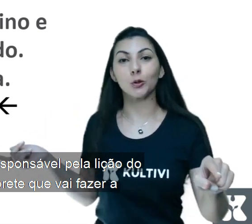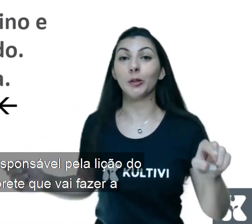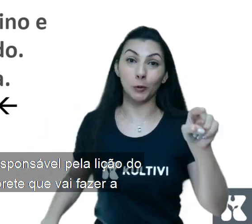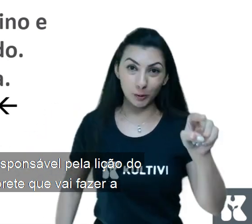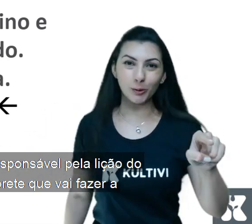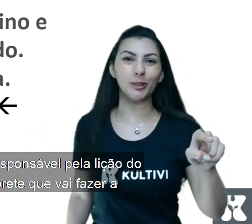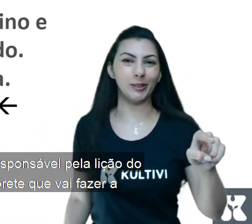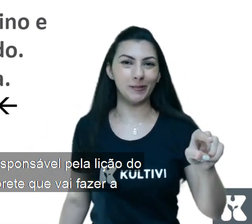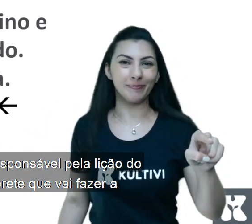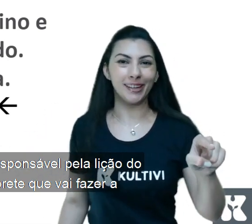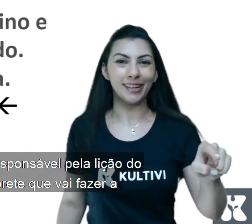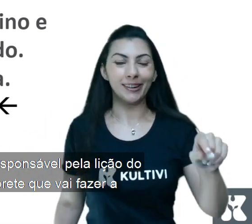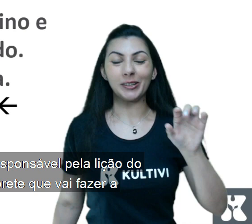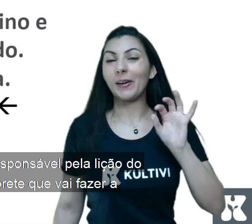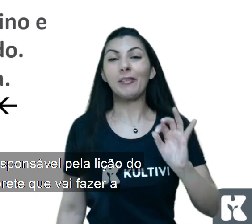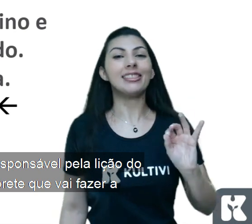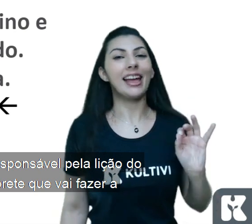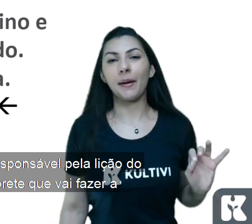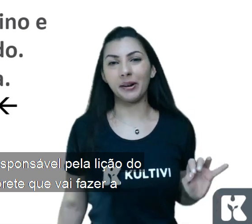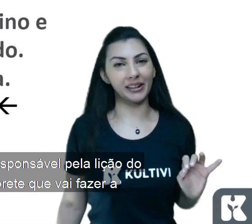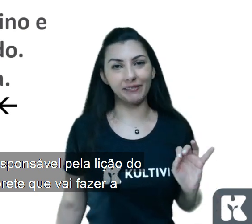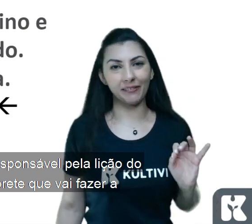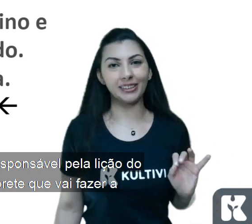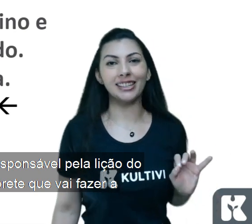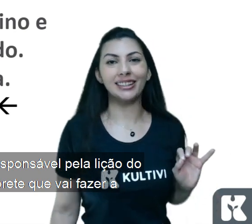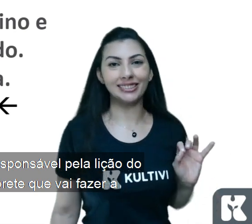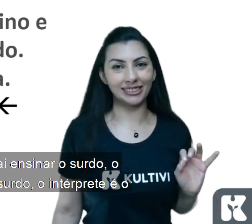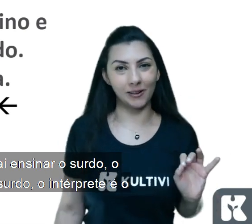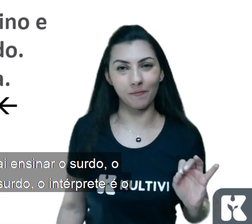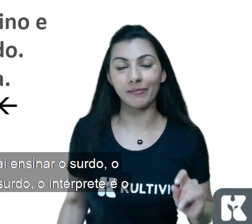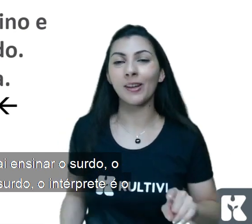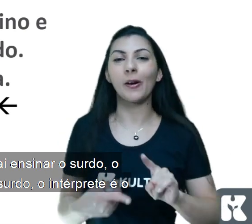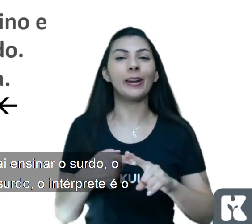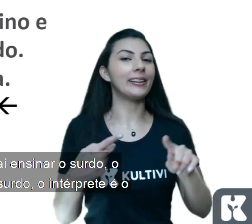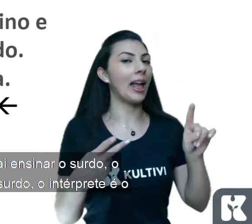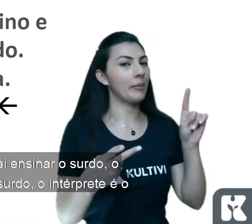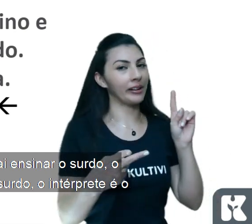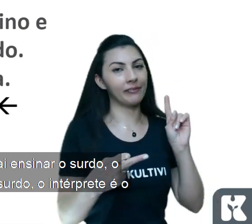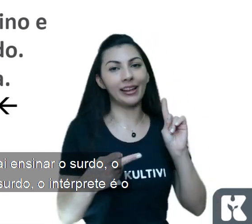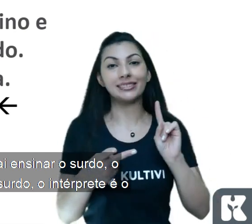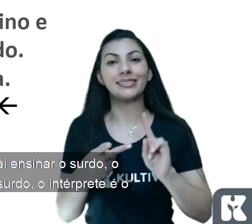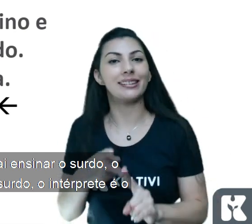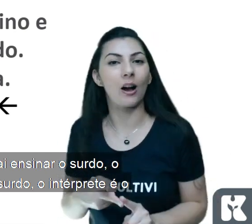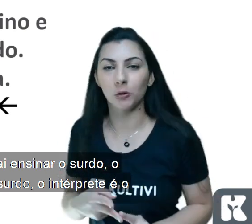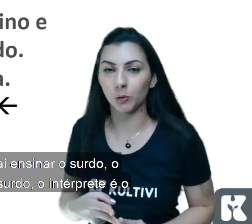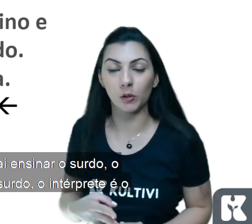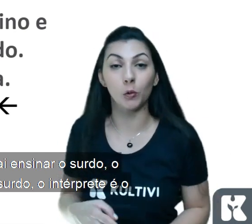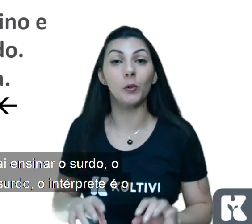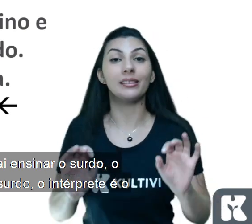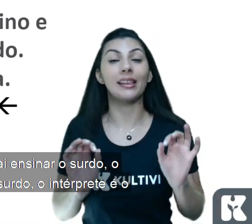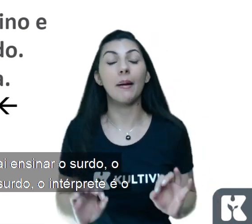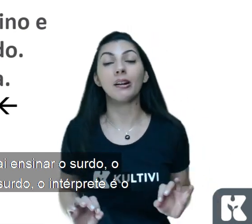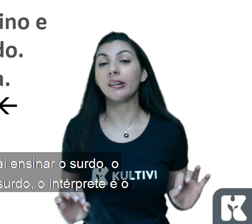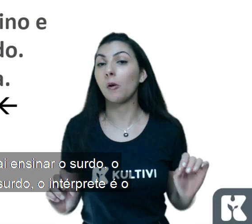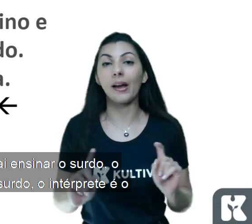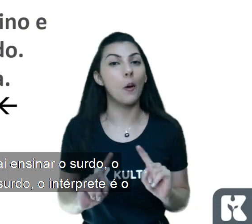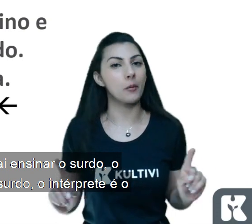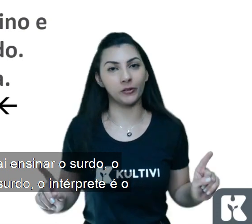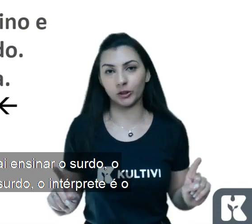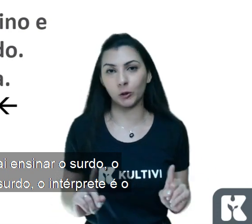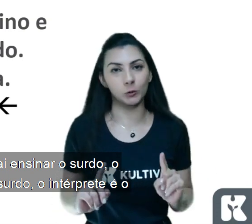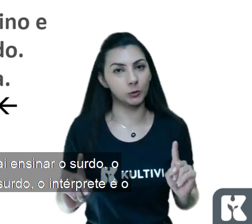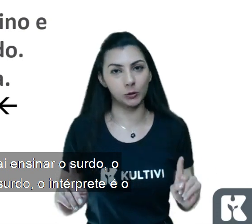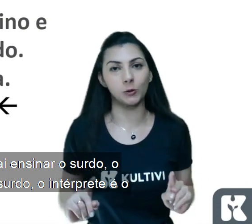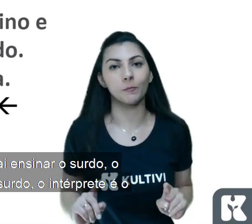lição do surdo? O surdo. Não é o intérprete que vai fazer a lição, não é o intérprete que vai ensinar o surdo. O intérprete não é